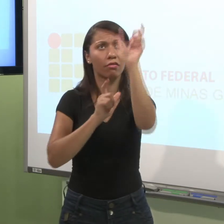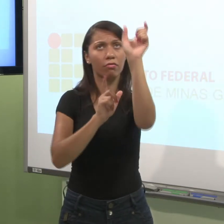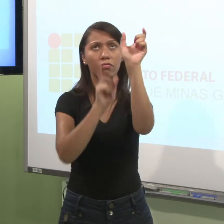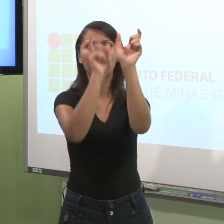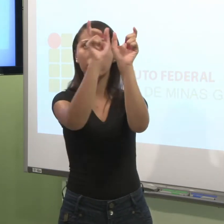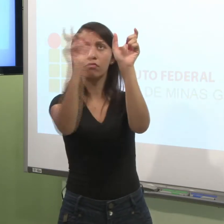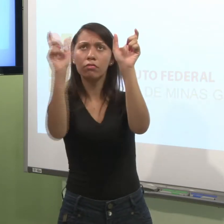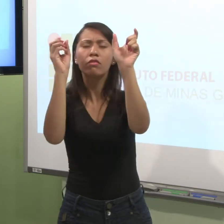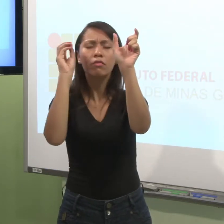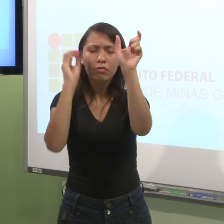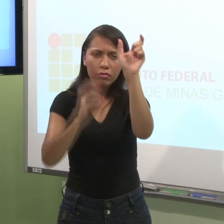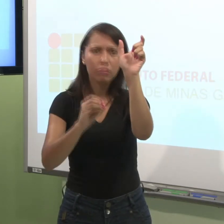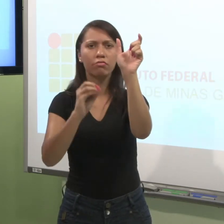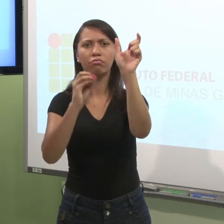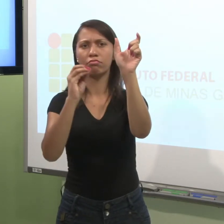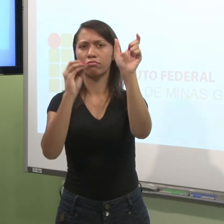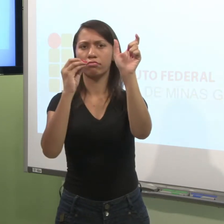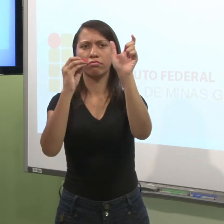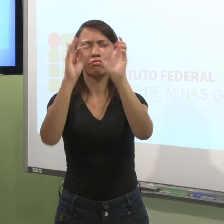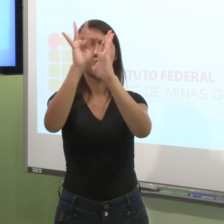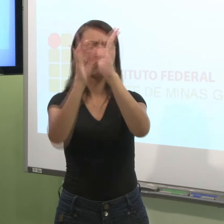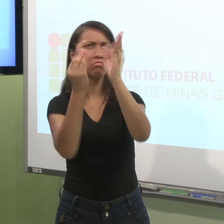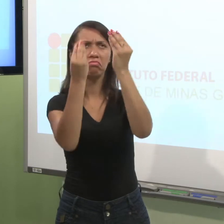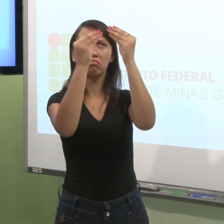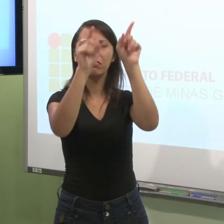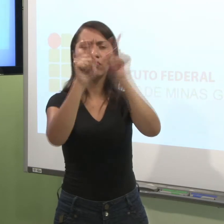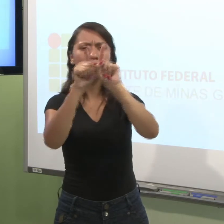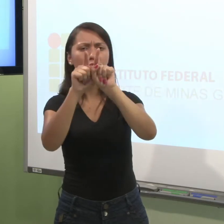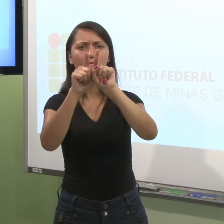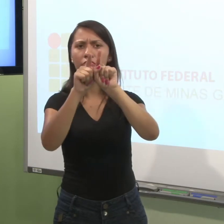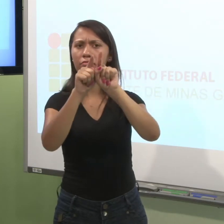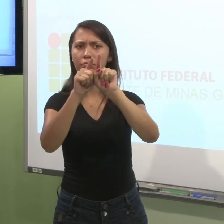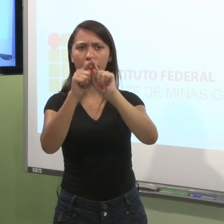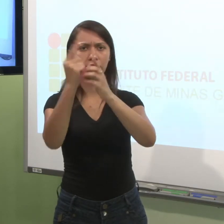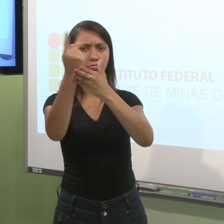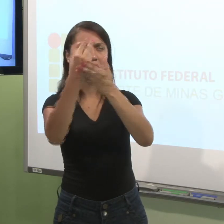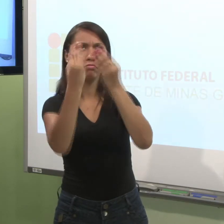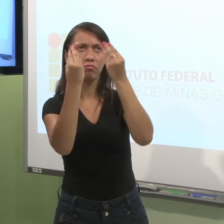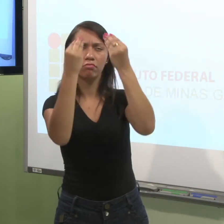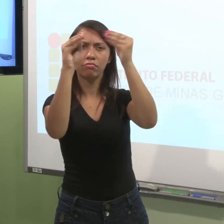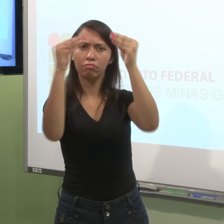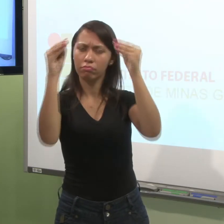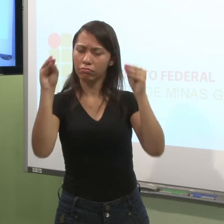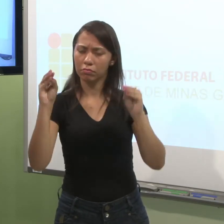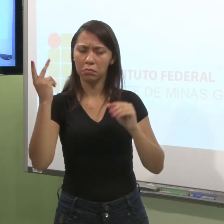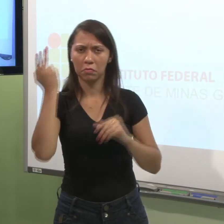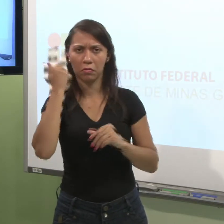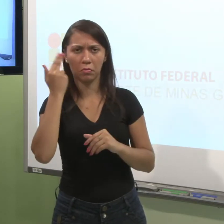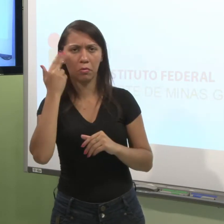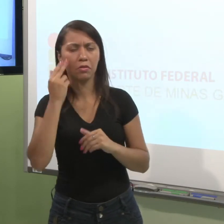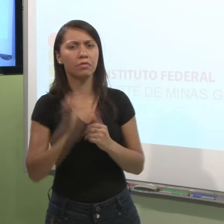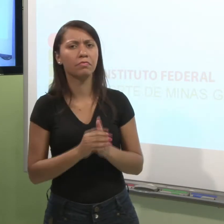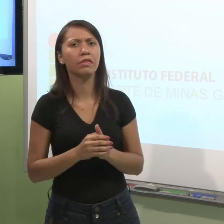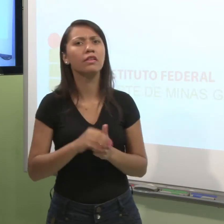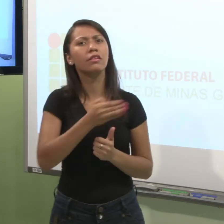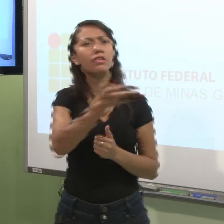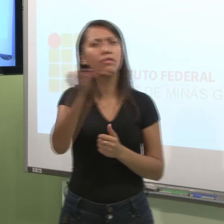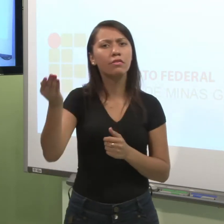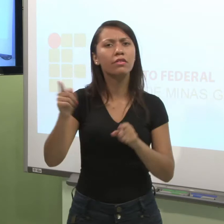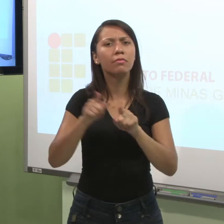imagens, da mesma forma como é feito no corpo do documento. Vamos falar agora sobre a formatação.